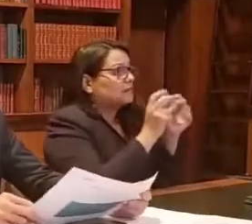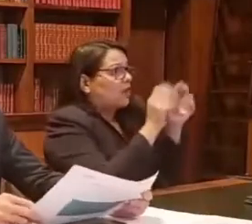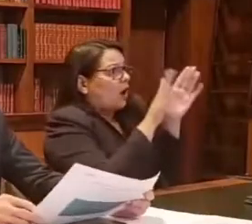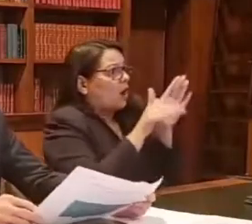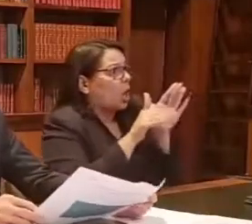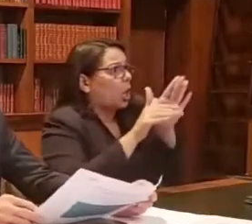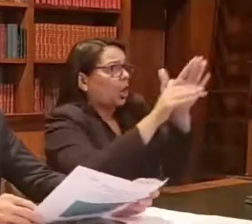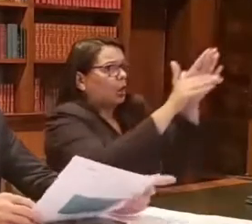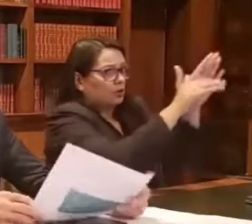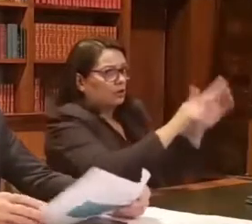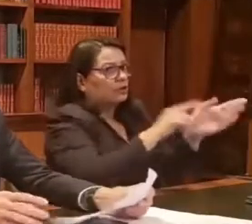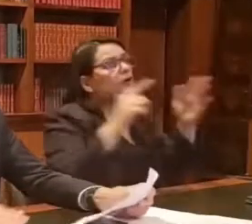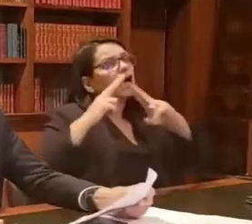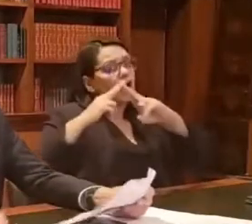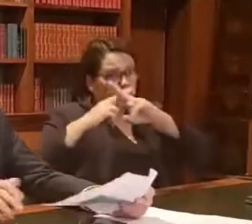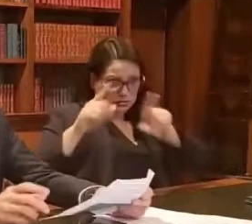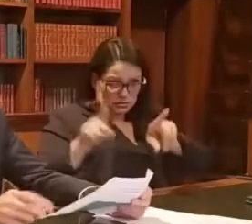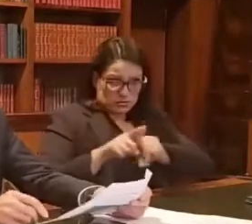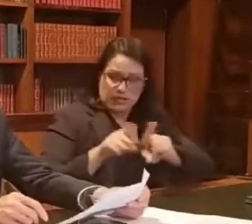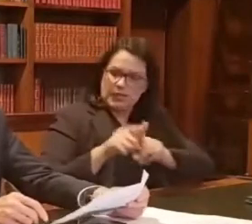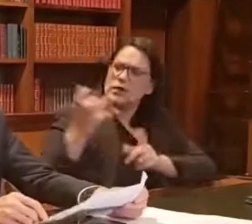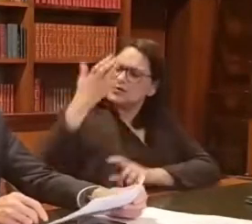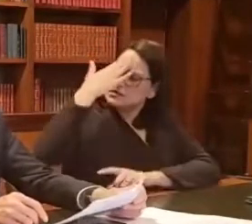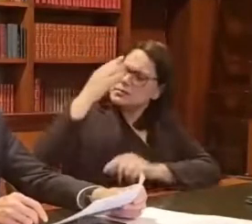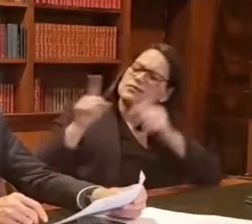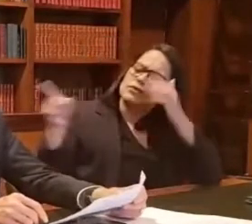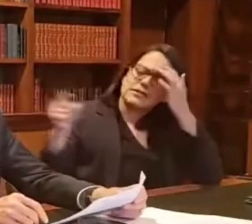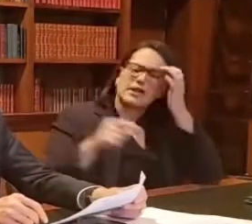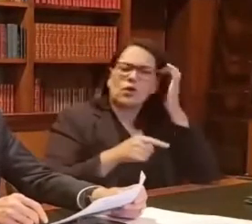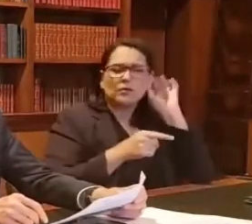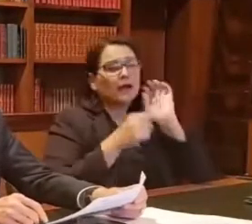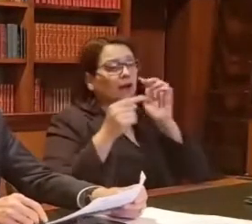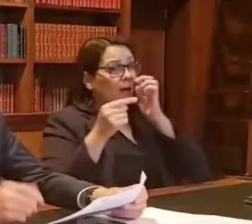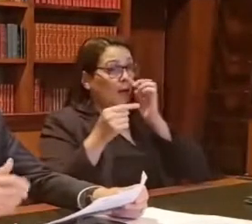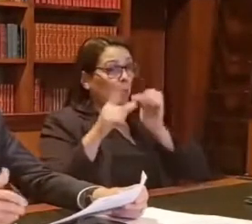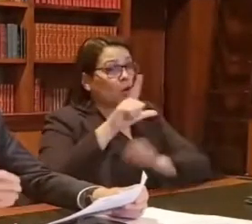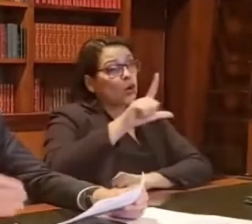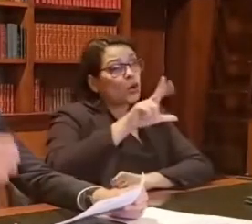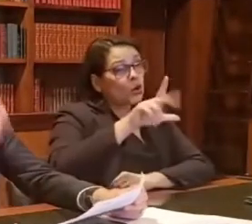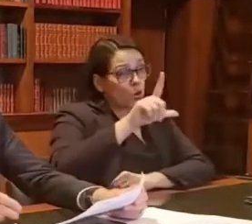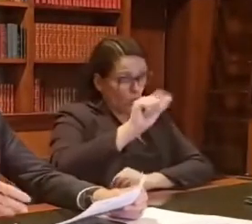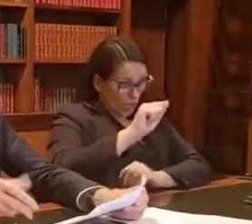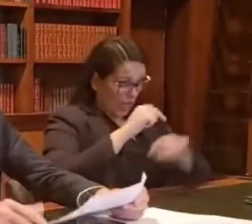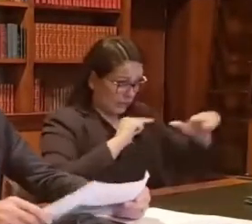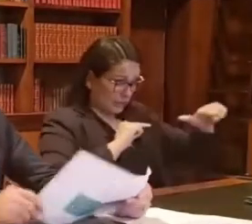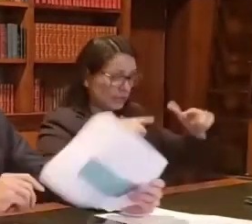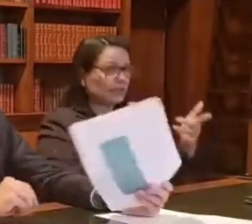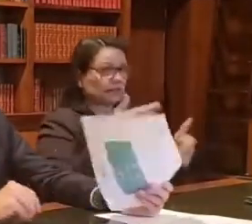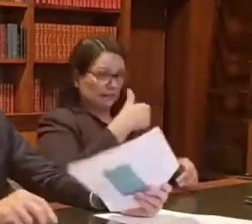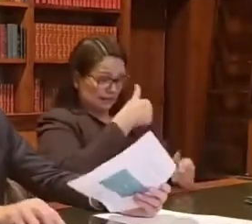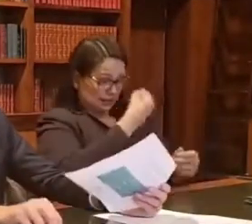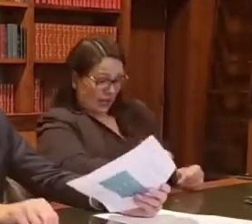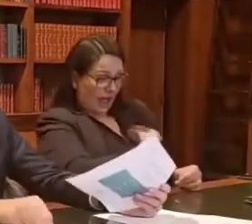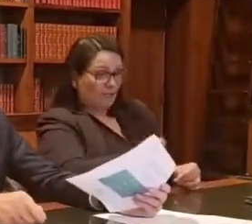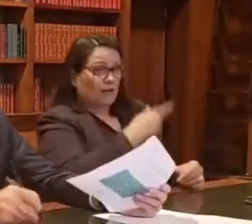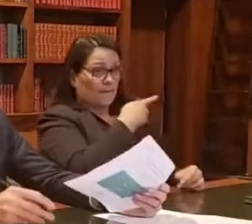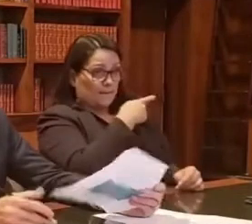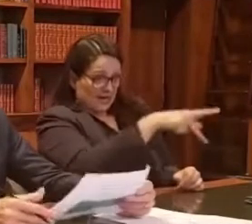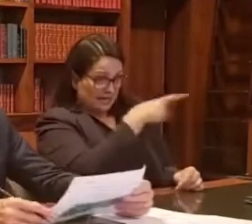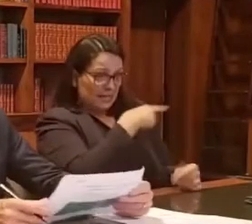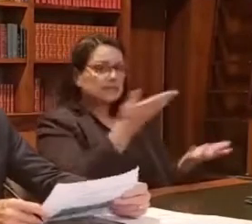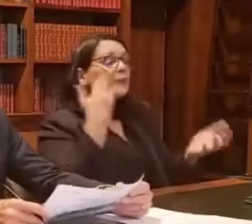Nos 8 anos do governo Lula, qual foi o lucro da Caixa nos 8 anos do governo Lula e qual foi a média anual de lucro? O